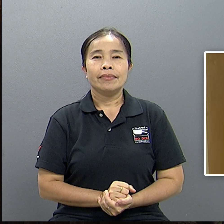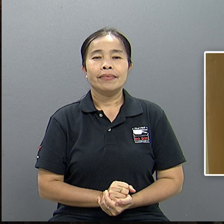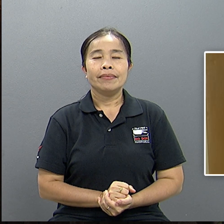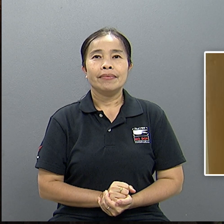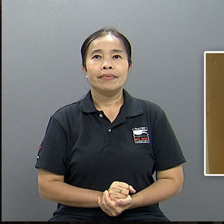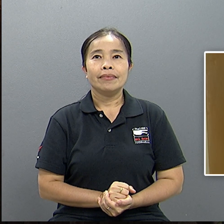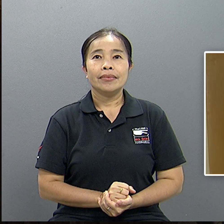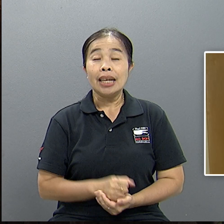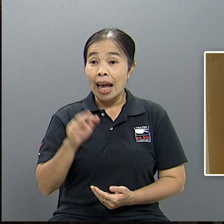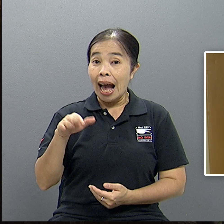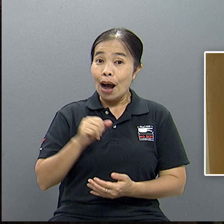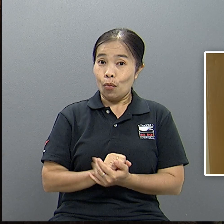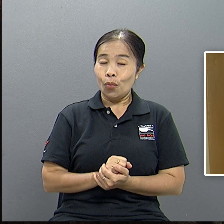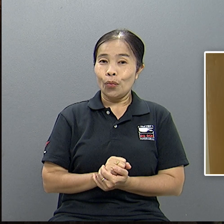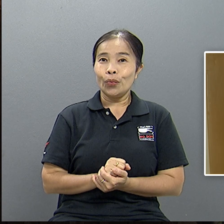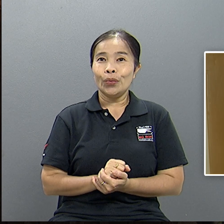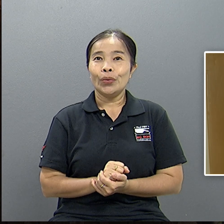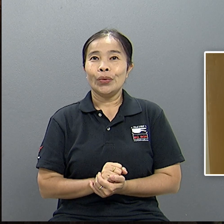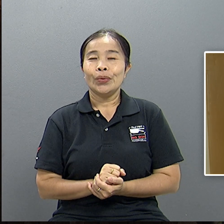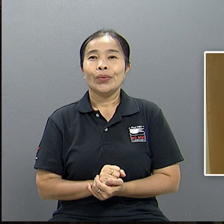อ้าวแม่ทองสำลี